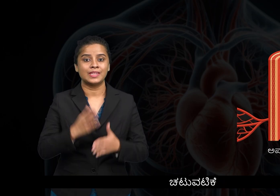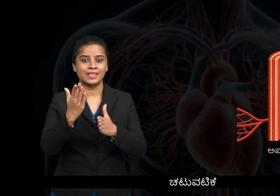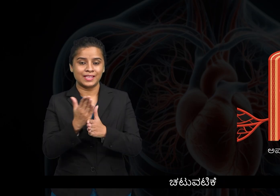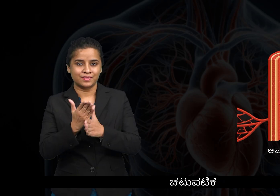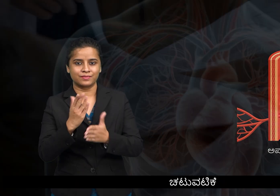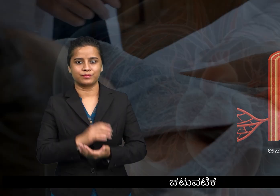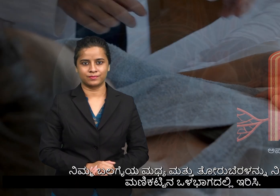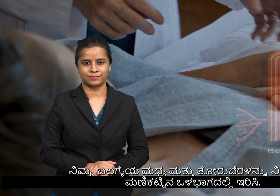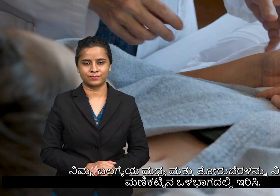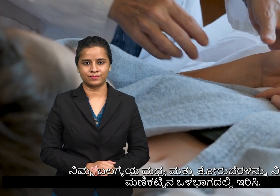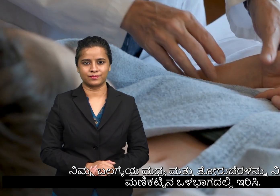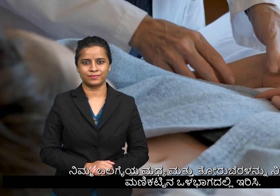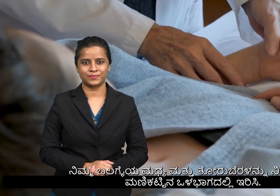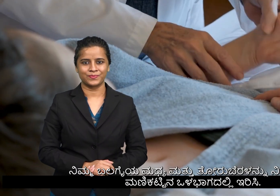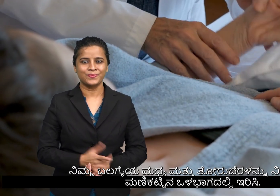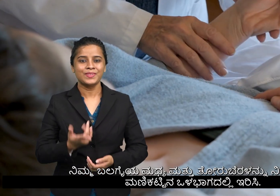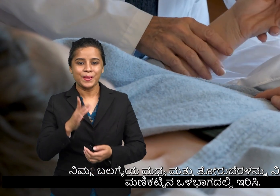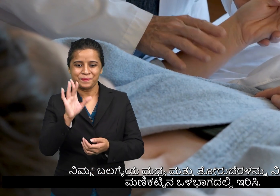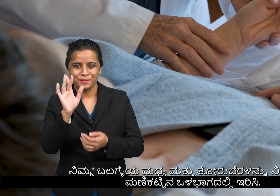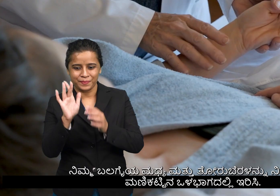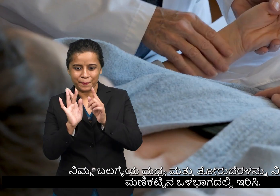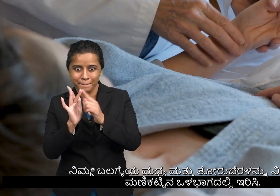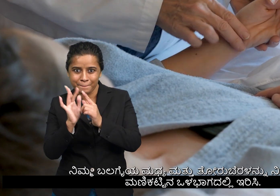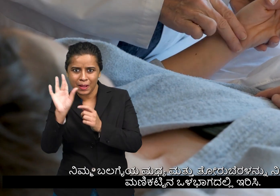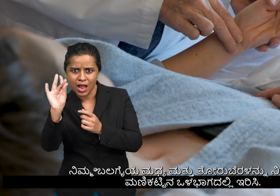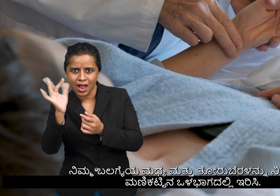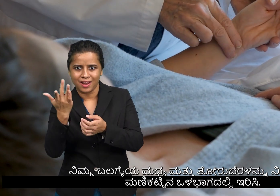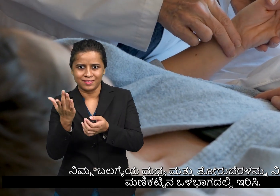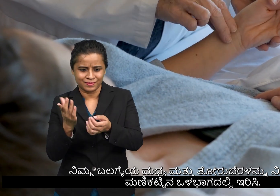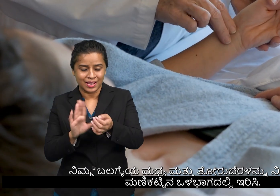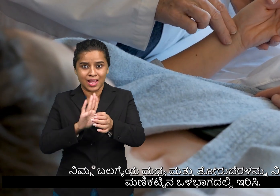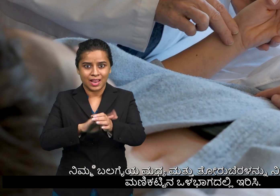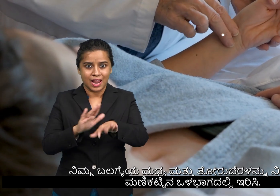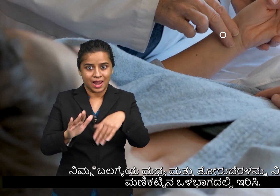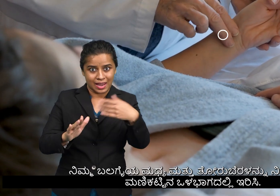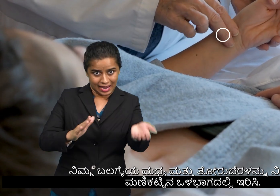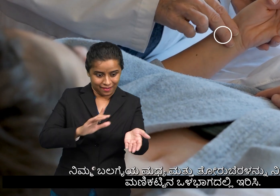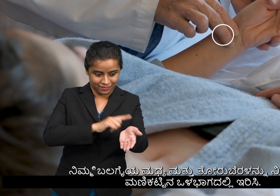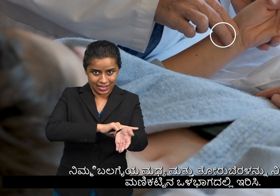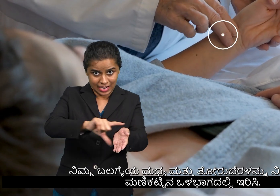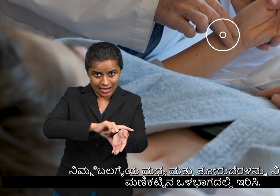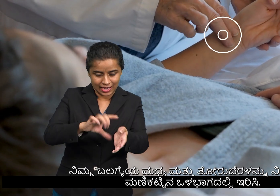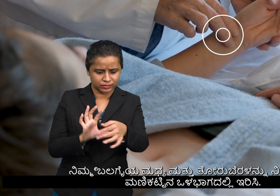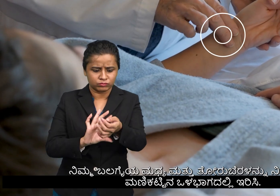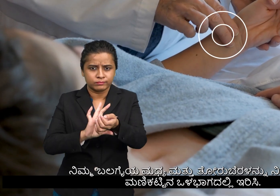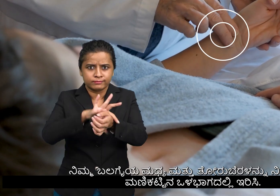ಚಟುವಟಿಕೆ: ನಿಮ್ಮ ಬಲಗೈಯ ಮಧ್ಯೆ ಮತ್ತು ತೋರು ಬೆರಳುಗಳ ನಿಮ್ಮ